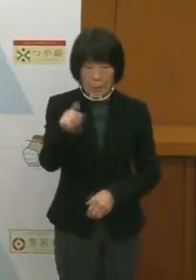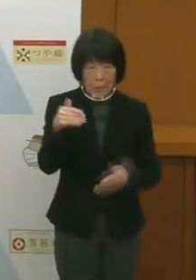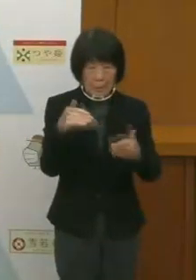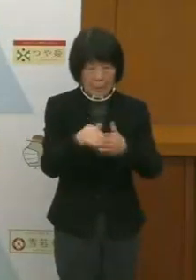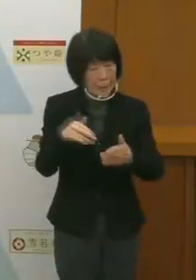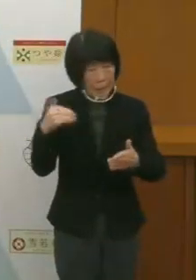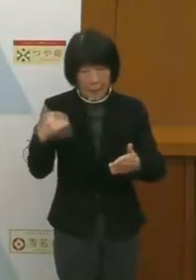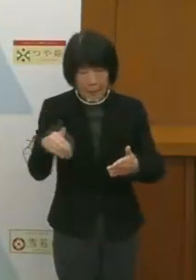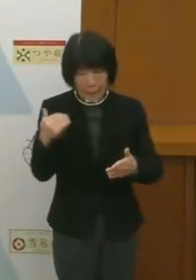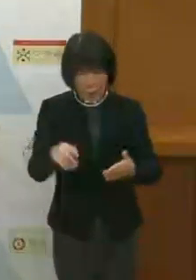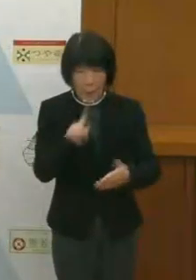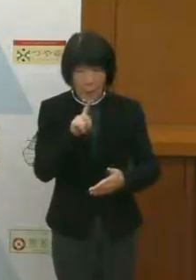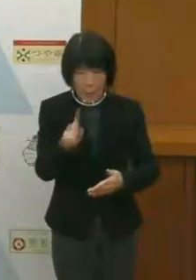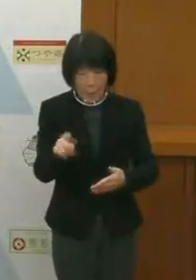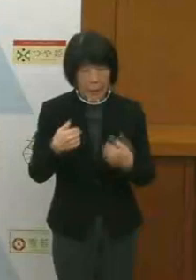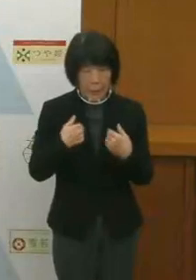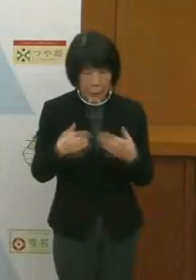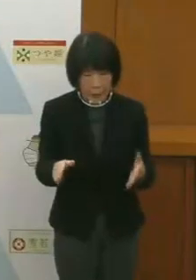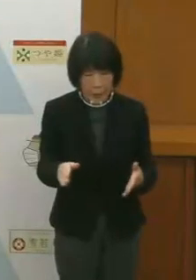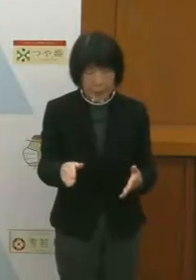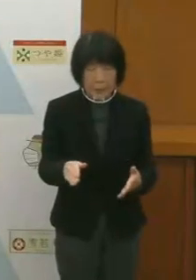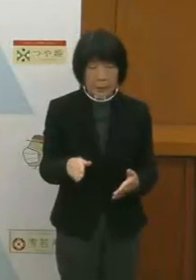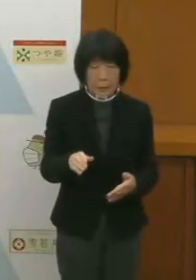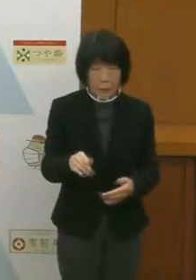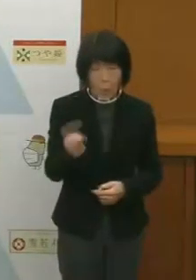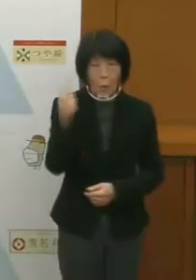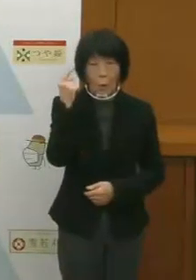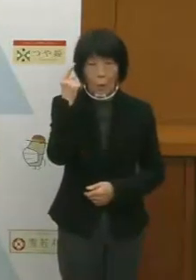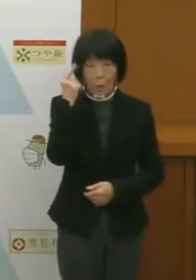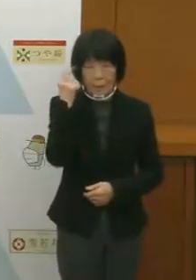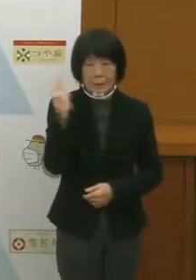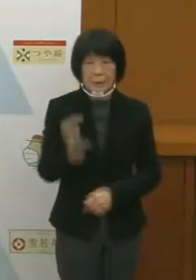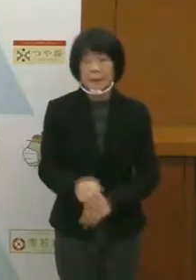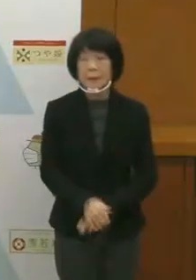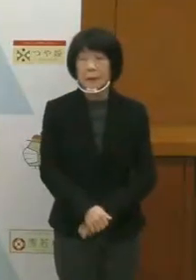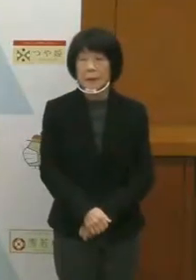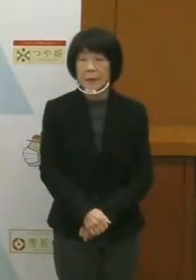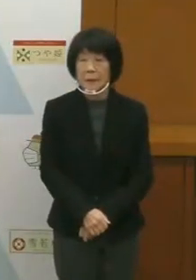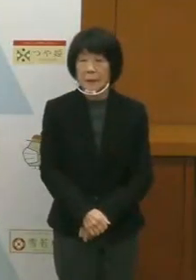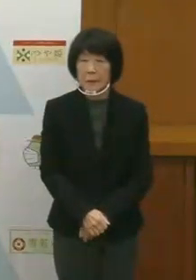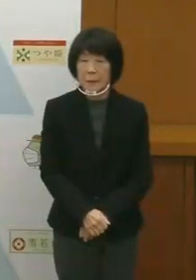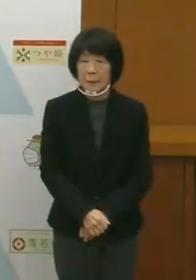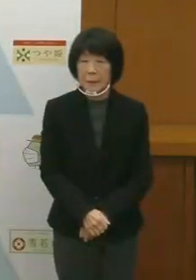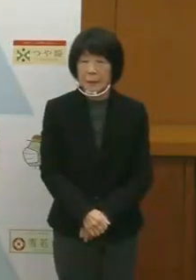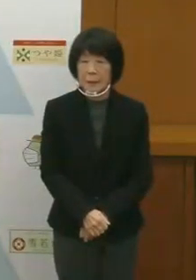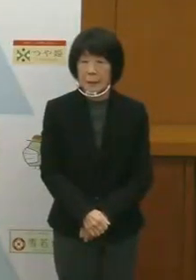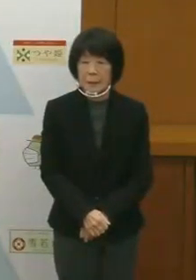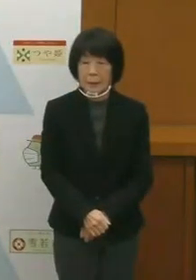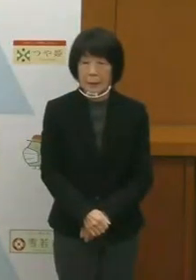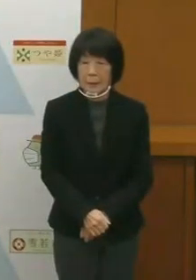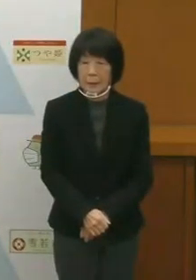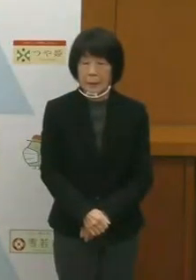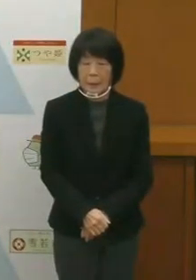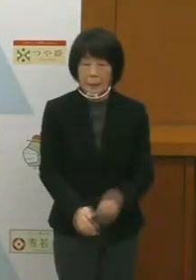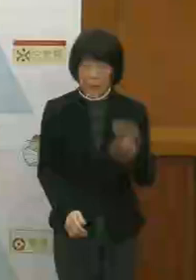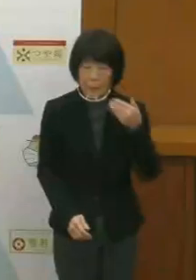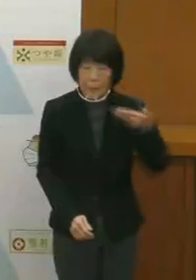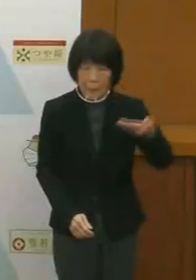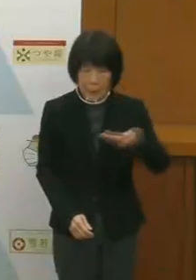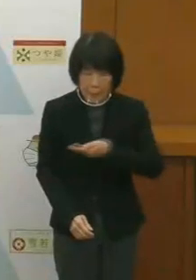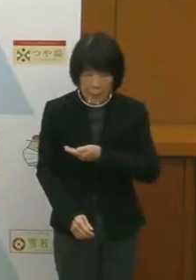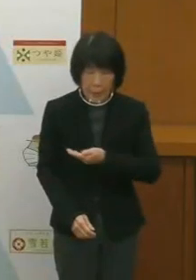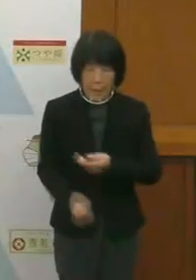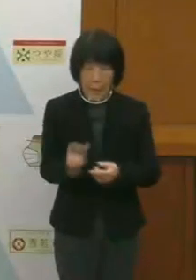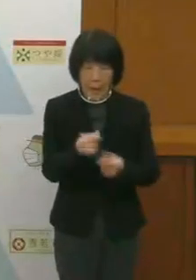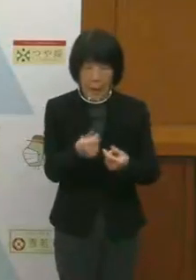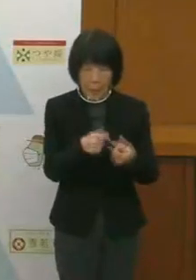では申し上げなくてもいいのかなというふうに思っております。 もうちょっとこれで終わりにしますけど、いや、はい、もうちょっ